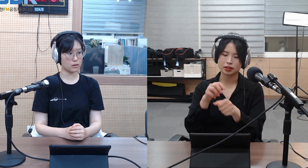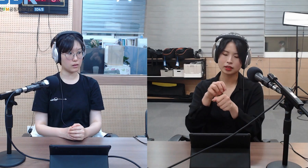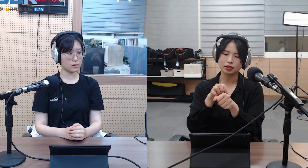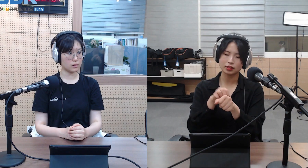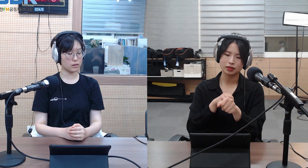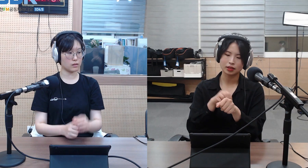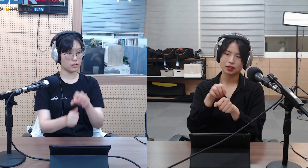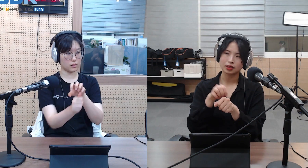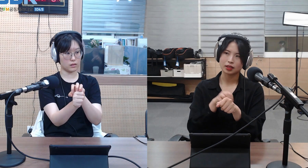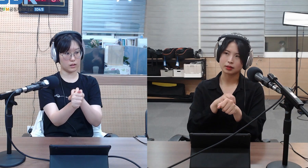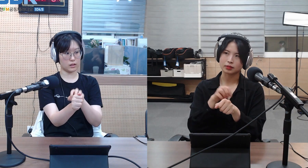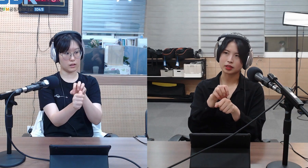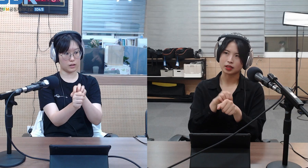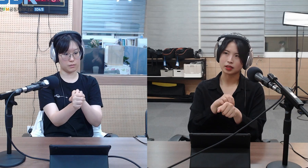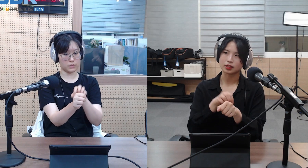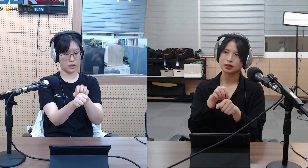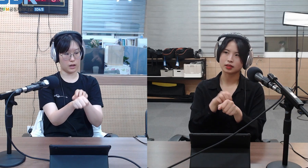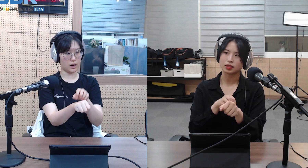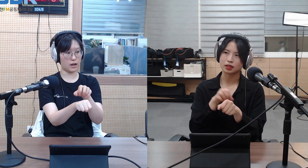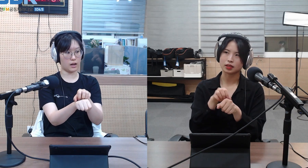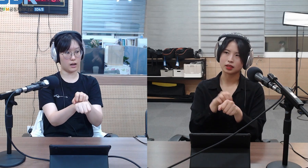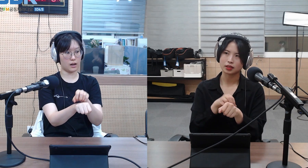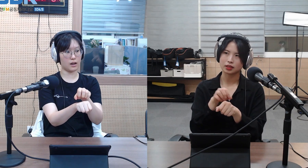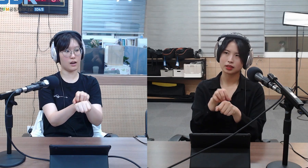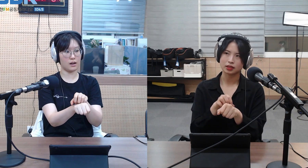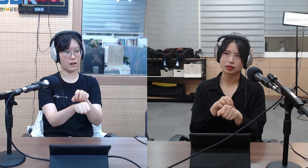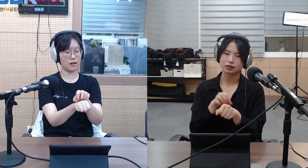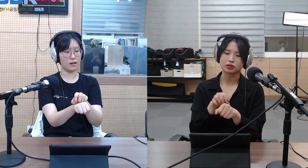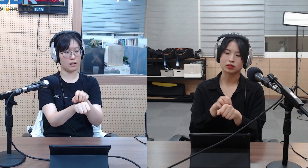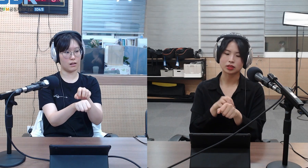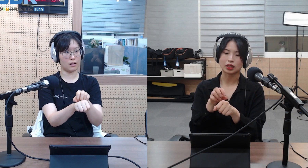감자는 감자. 감자. 그래서